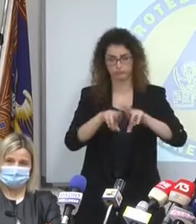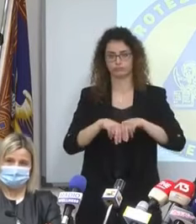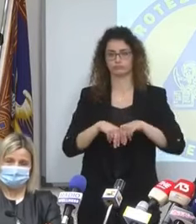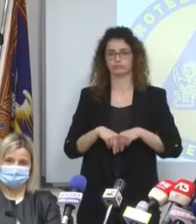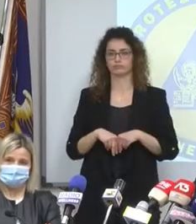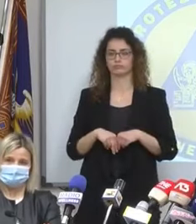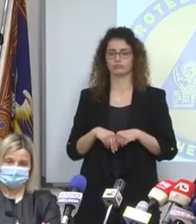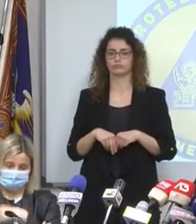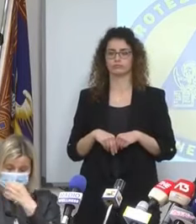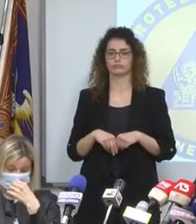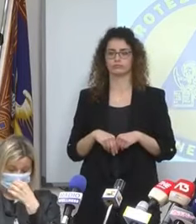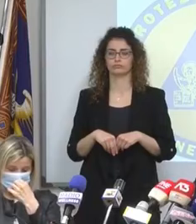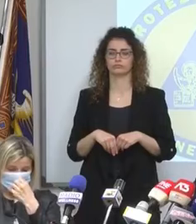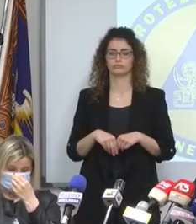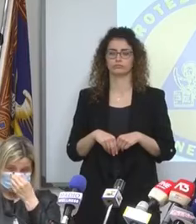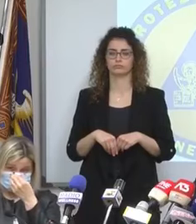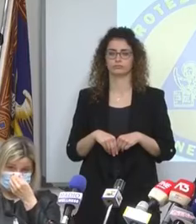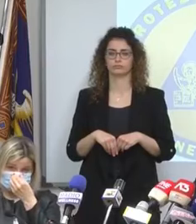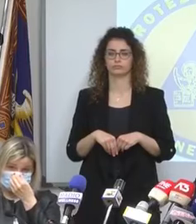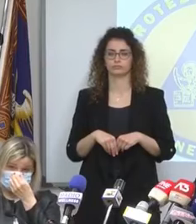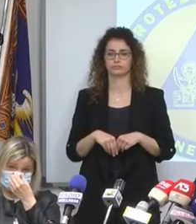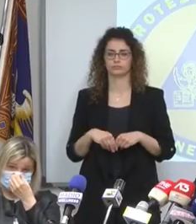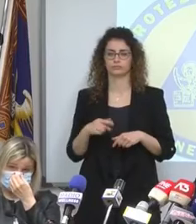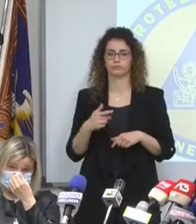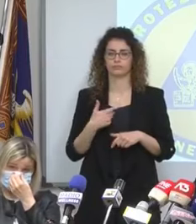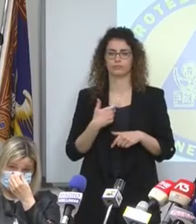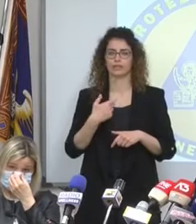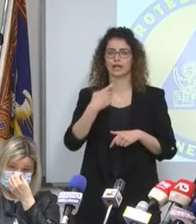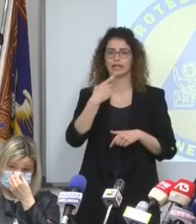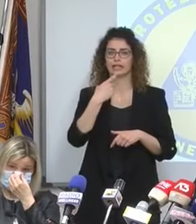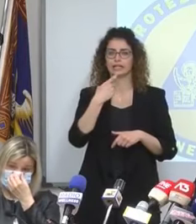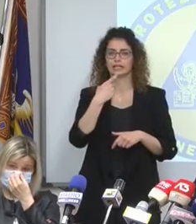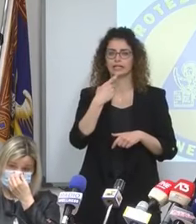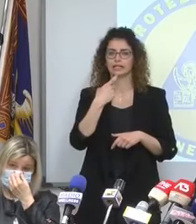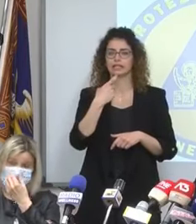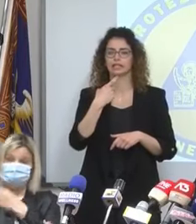allora, sono i dettagli sono